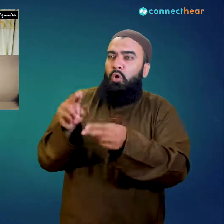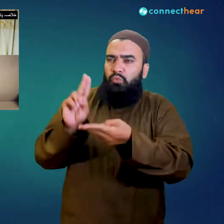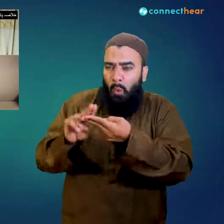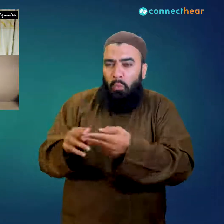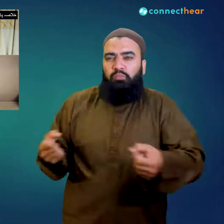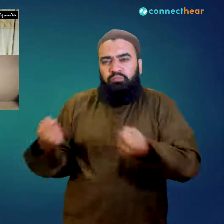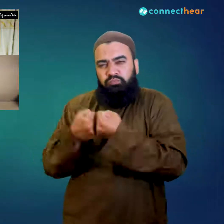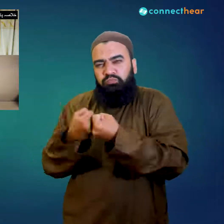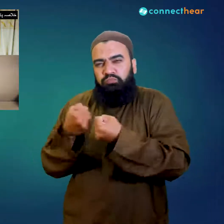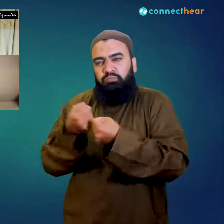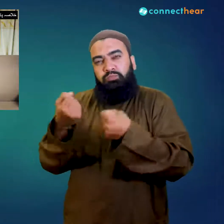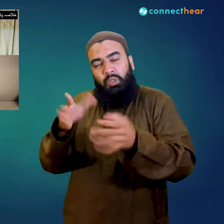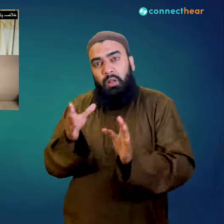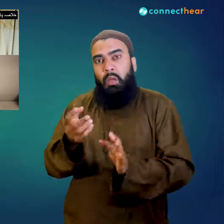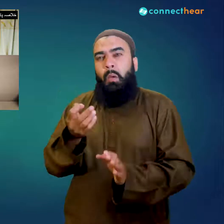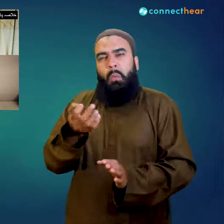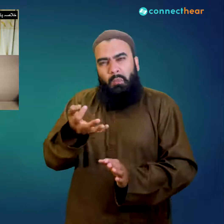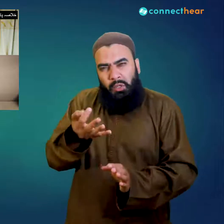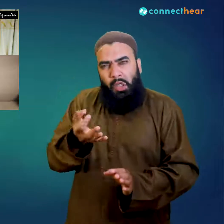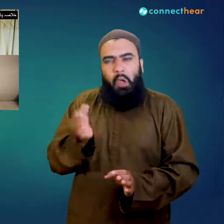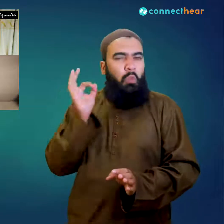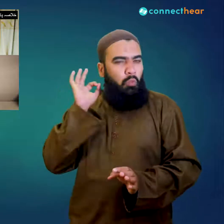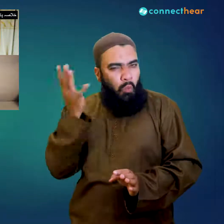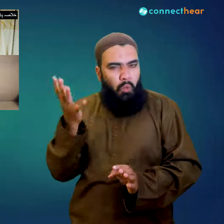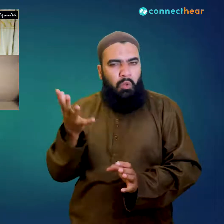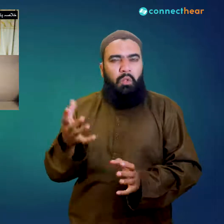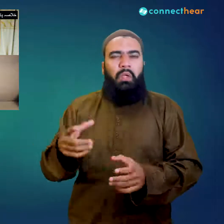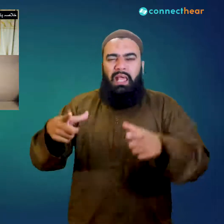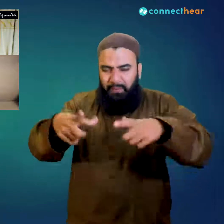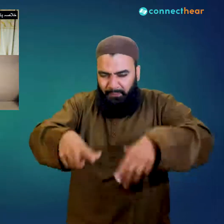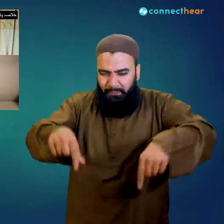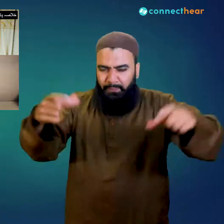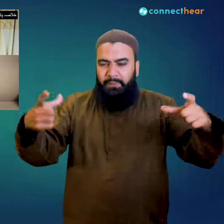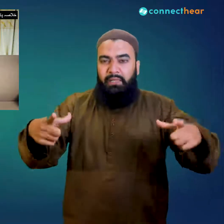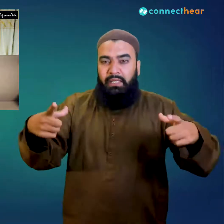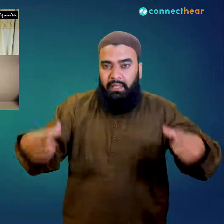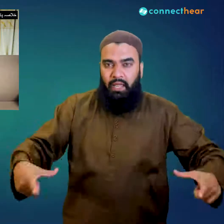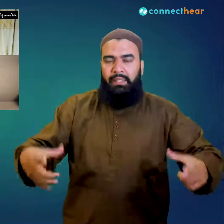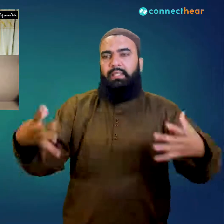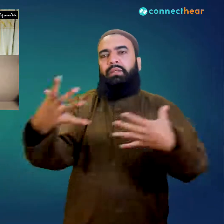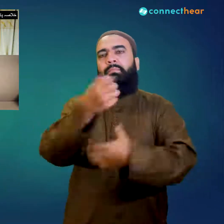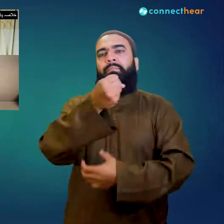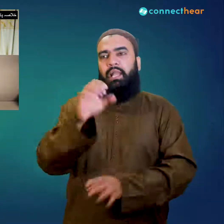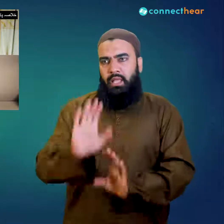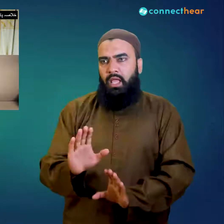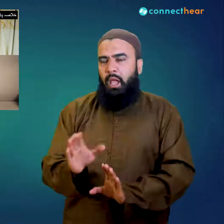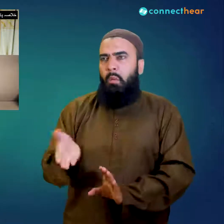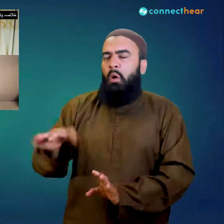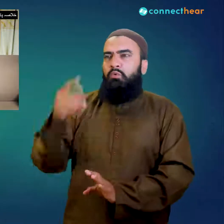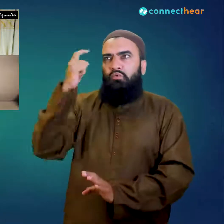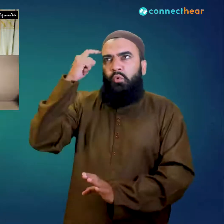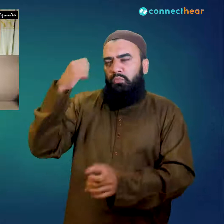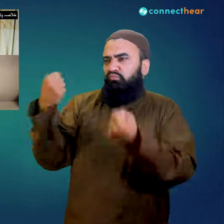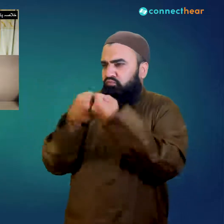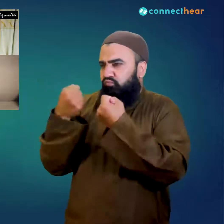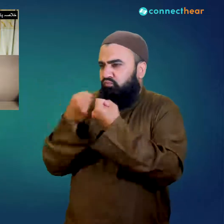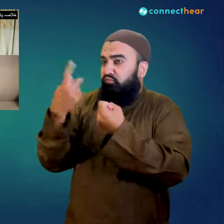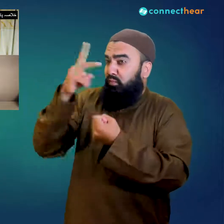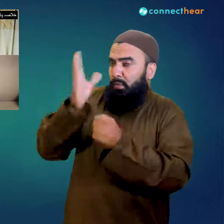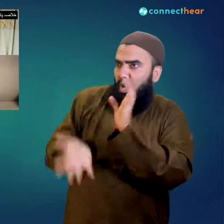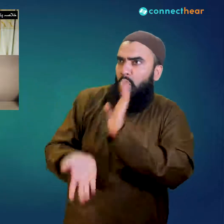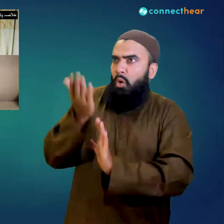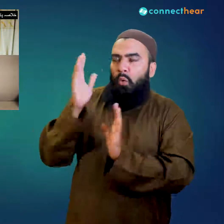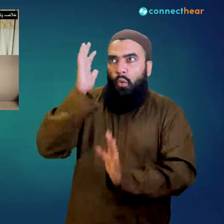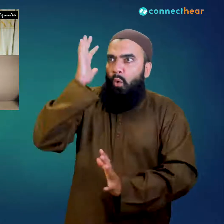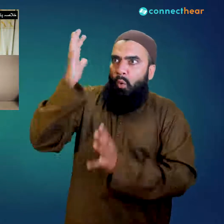لکھ دے۔ یہ فرمایا گیا کہ وصیت لکھتے وقت گواہ بھی مقرر کر لیے جائیں اور کسی ماہر لکھنے والے سے